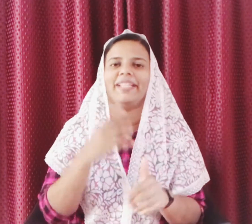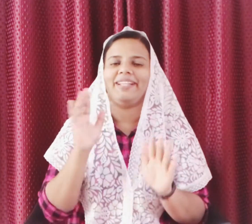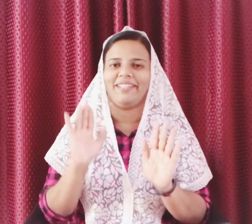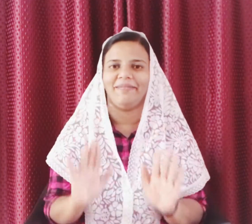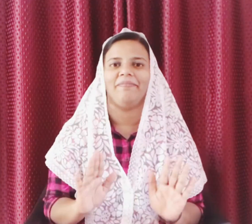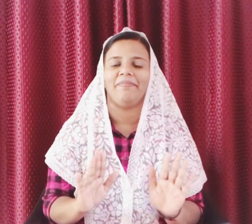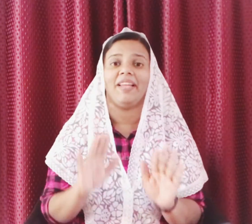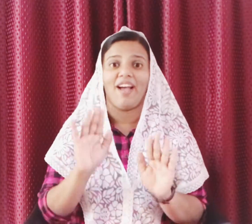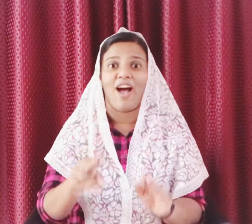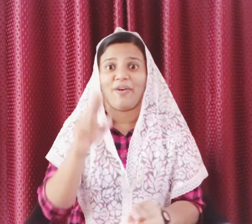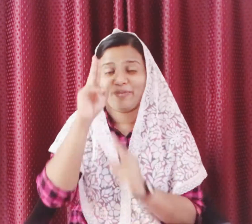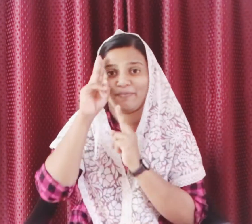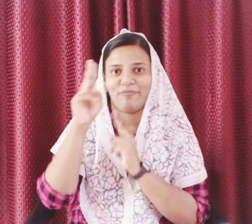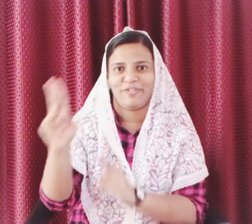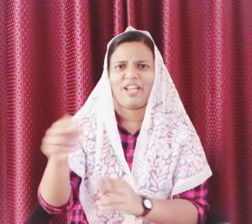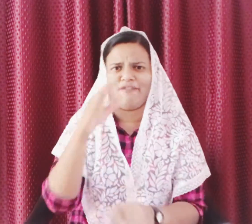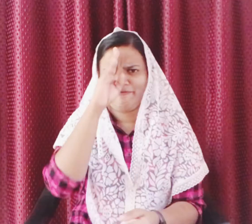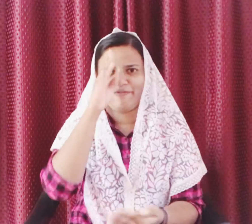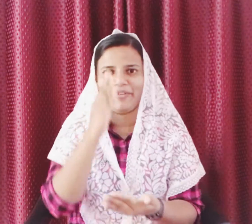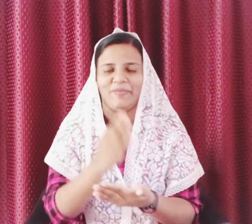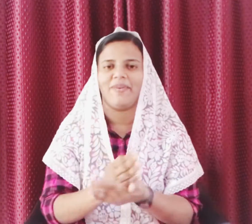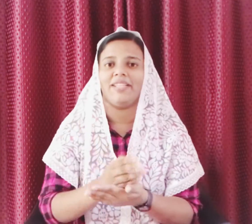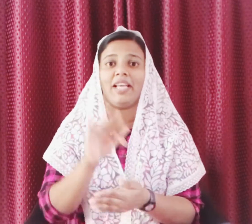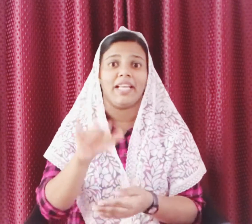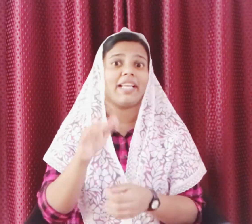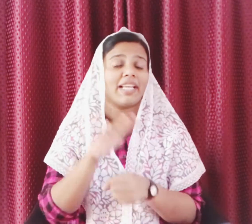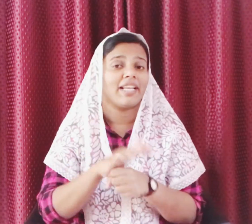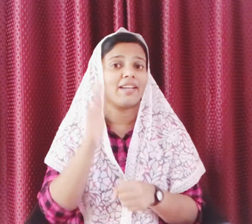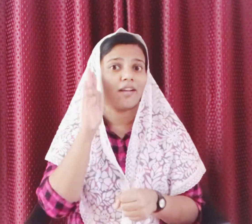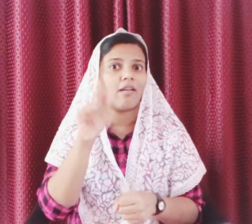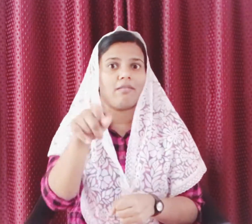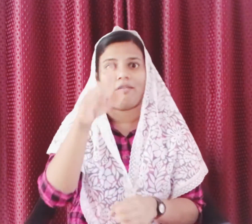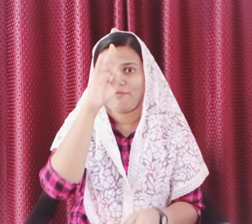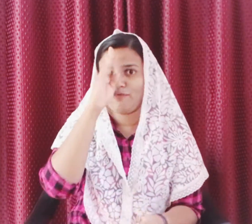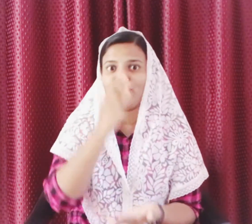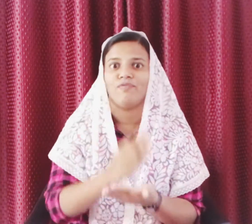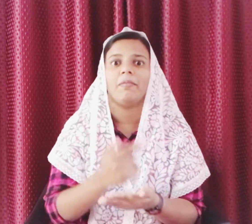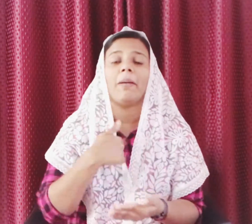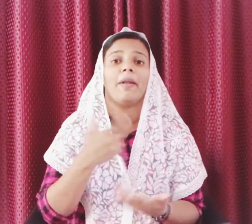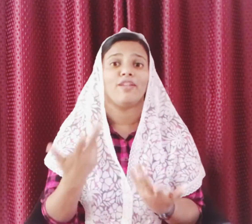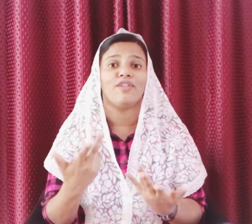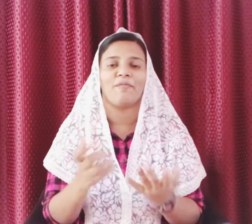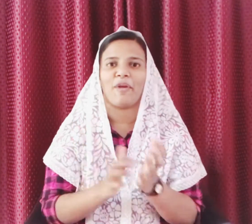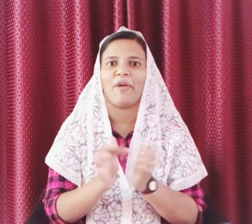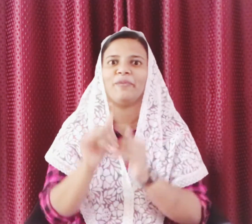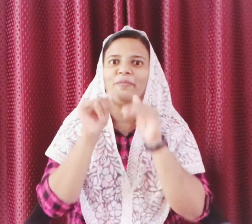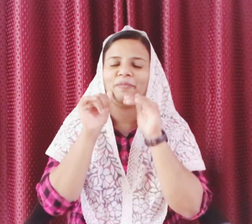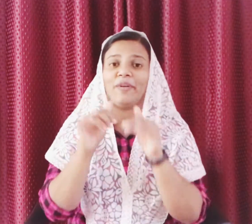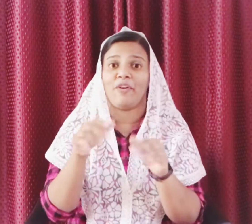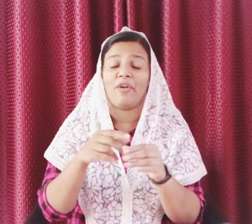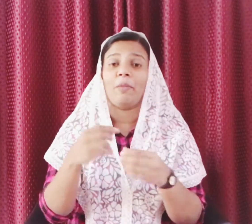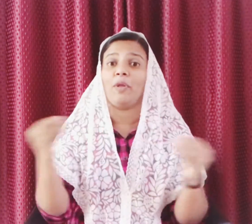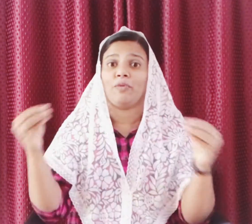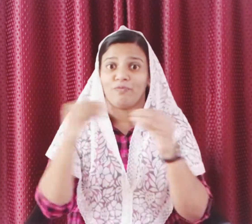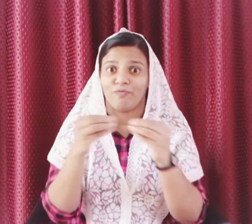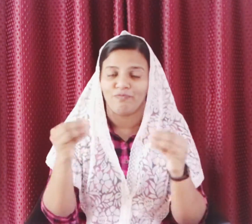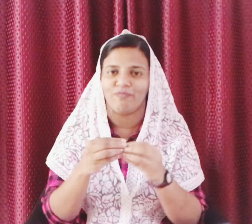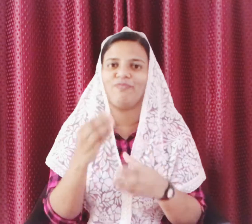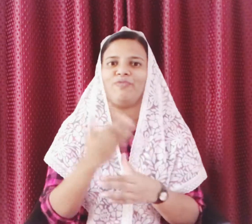പ്രത്യേകത. അതുകൊണ്ട് പ്രത്യാശിക്കുക, വിശ്വസിക്കുക, ഈ കേട്ട വാക്ക് നിങ്ങൾ വിശ്വസിക്കണം. കർത്താവ് നമ്മളെ എന്ത് ചെയ്യും? നമ്മളെ വർദ്ധിപ്പിക്കുന്ന വർഷമാണ്. അതുകൊണ്ട്